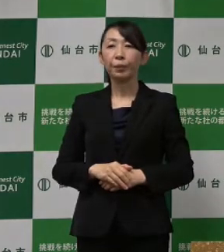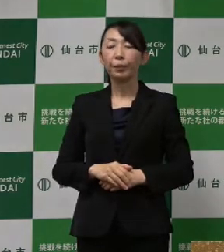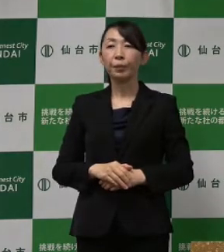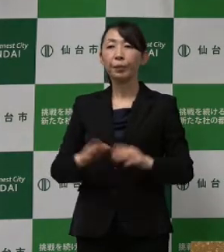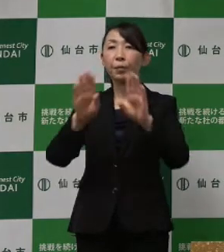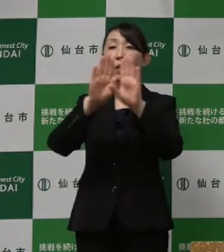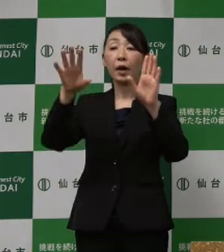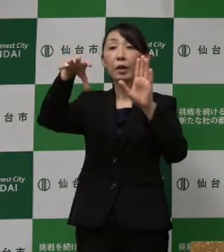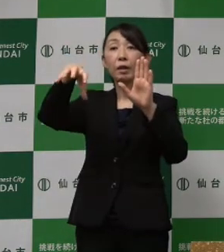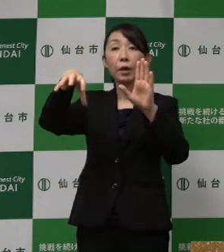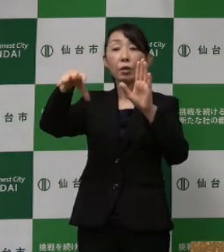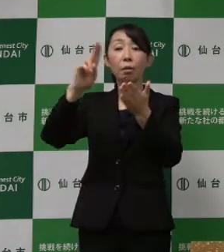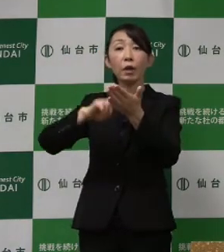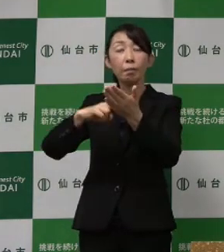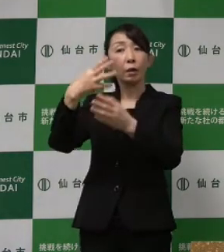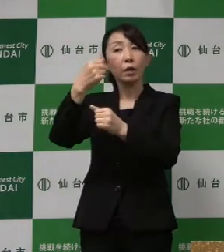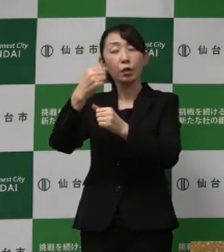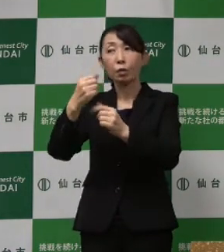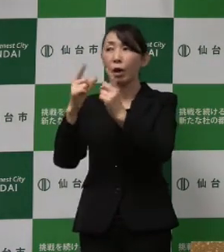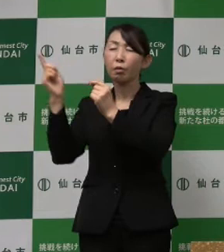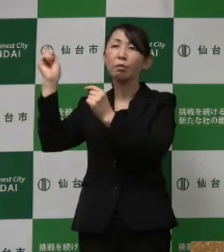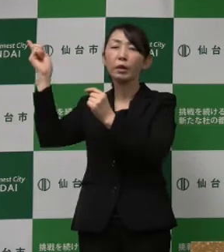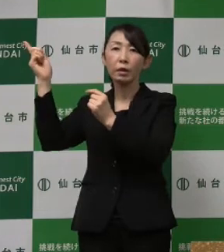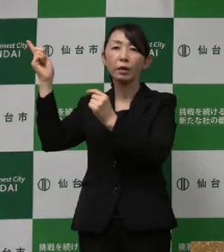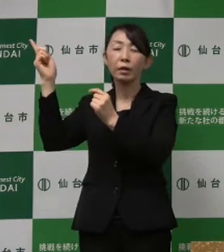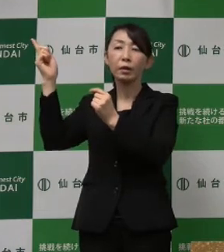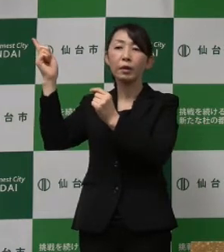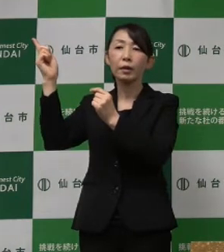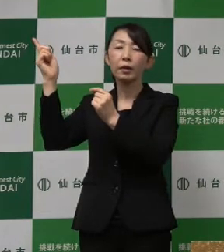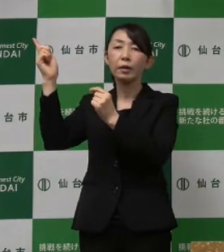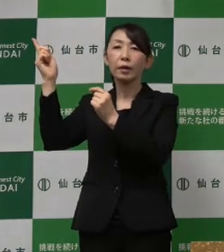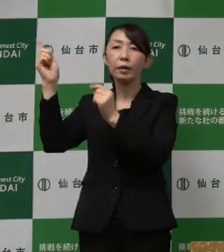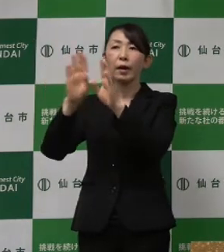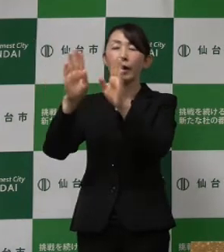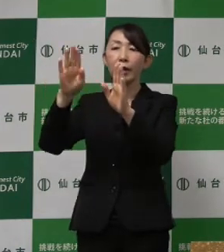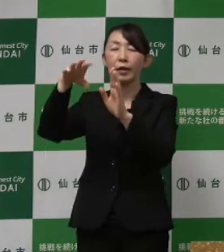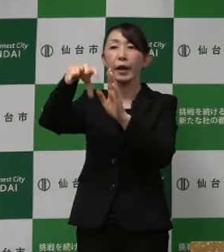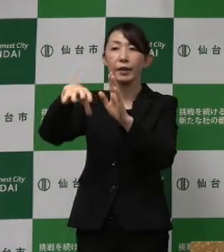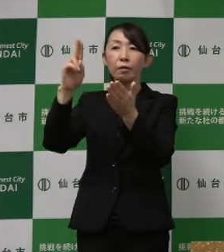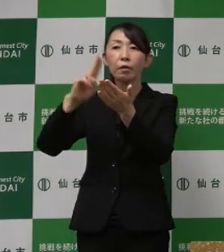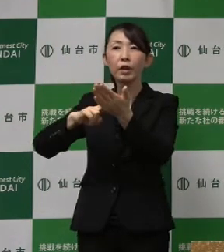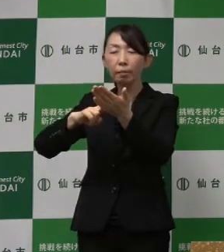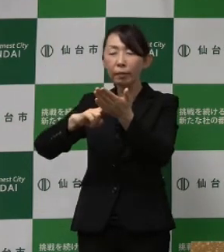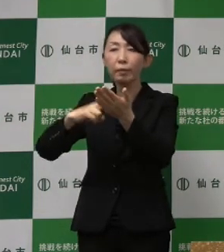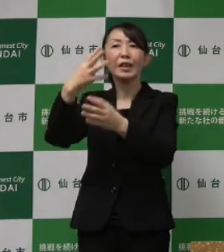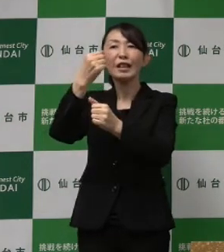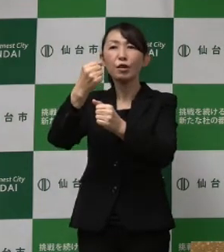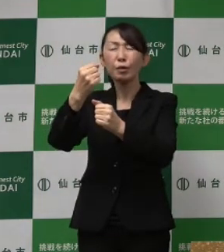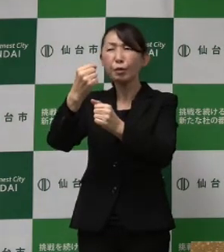開催地の決定時期なんですけれども、国の方では現在開催地の決定時期については未定という